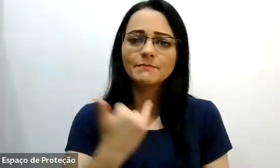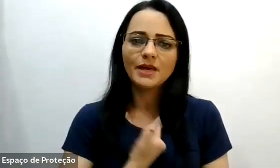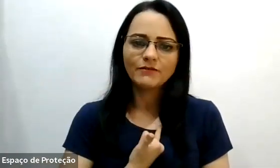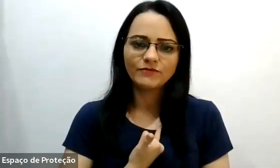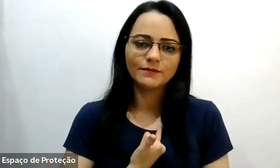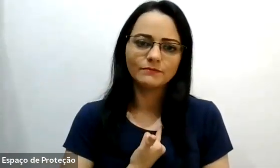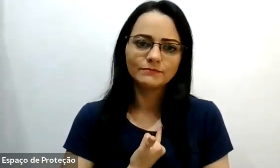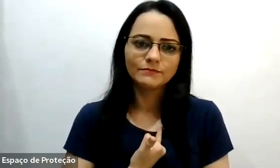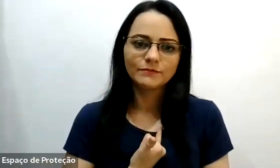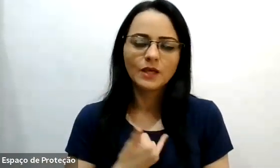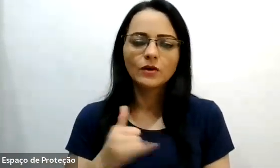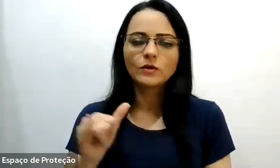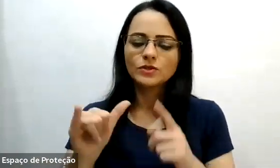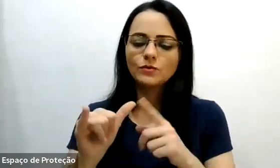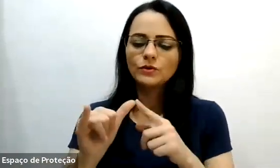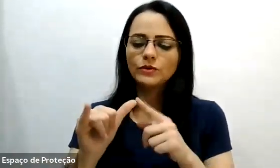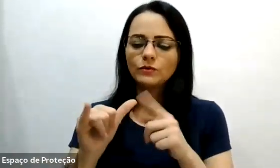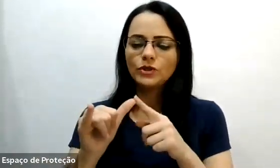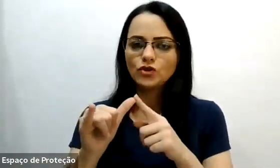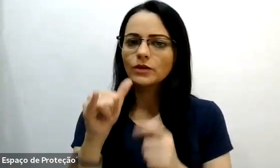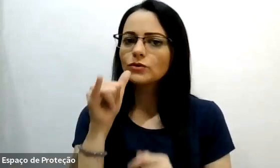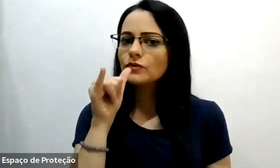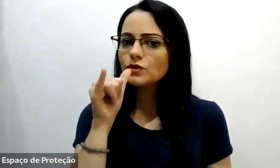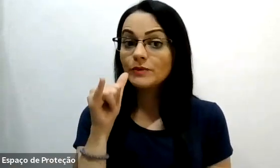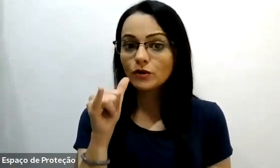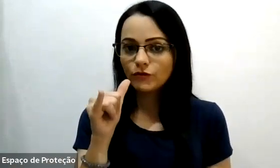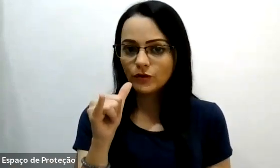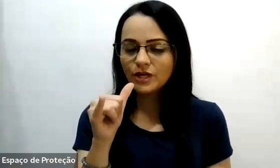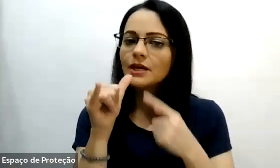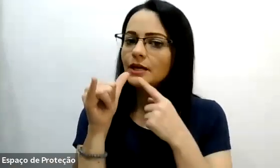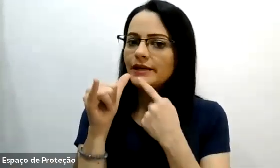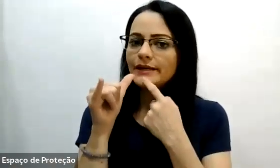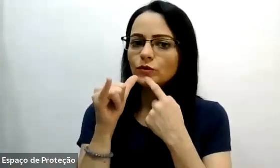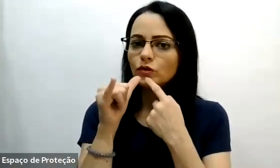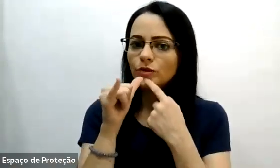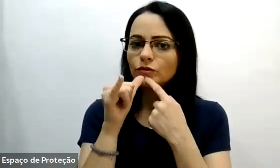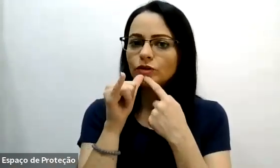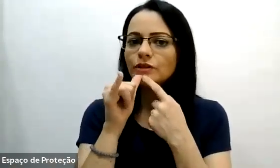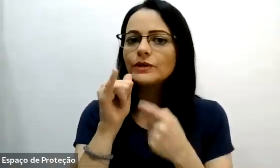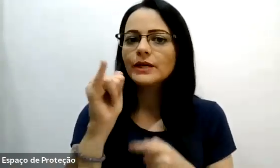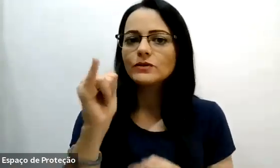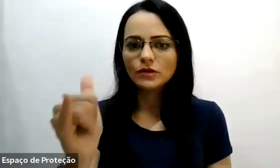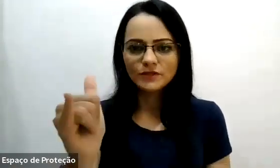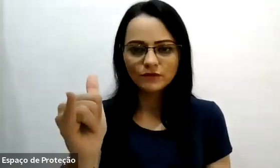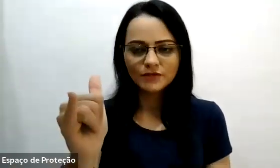me avisam. Como se o indicador fosse um microfone, e aí eu tô com o microfone, então eu é que estou avisando